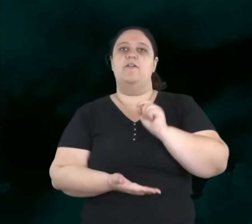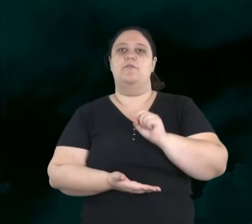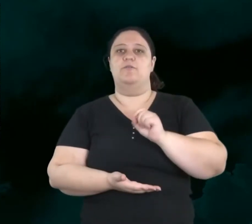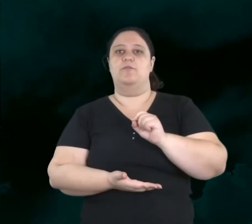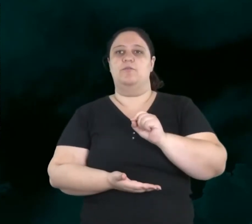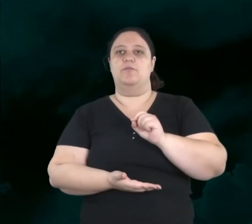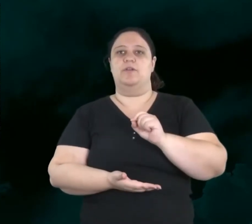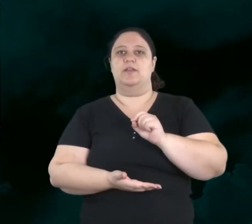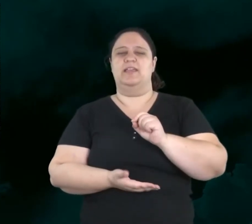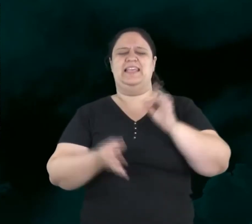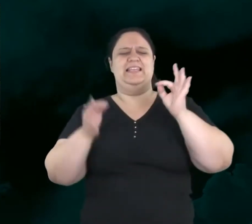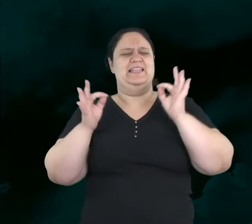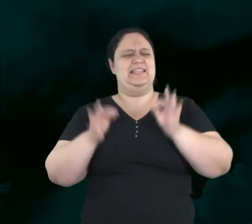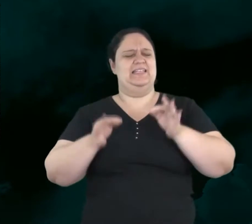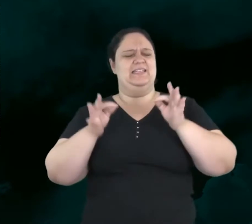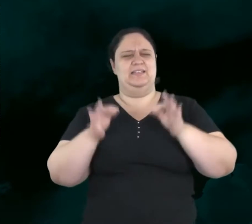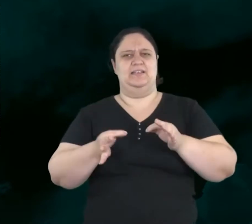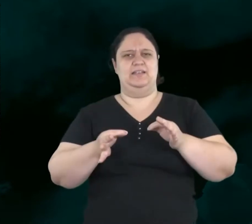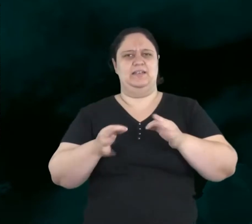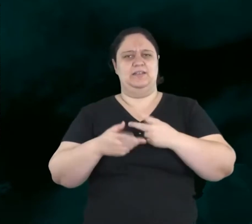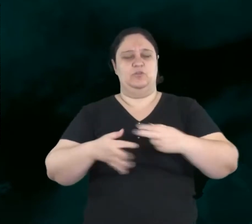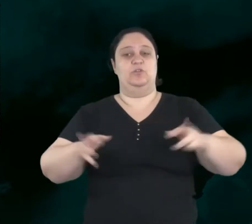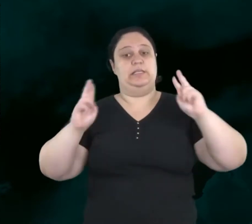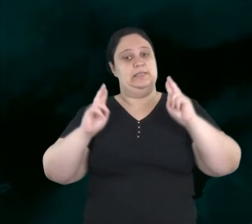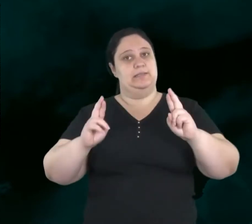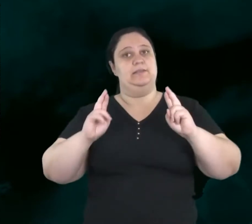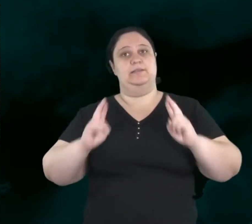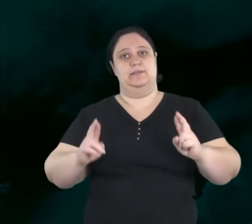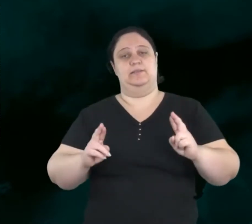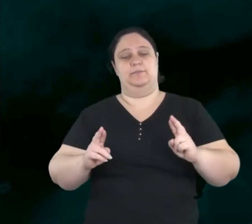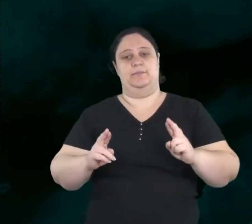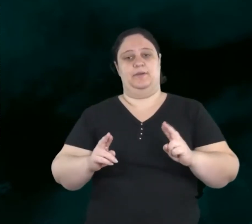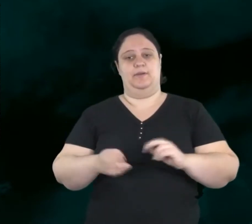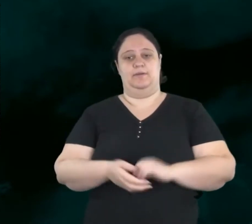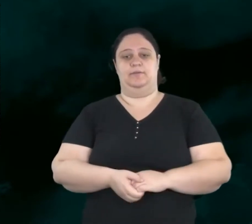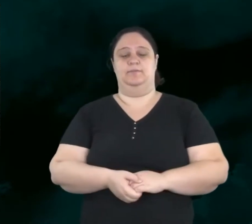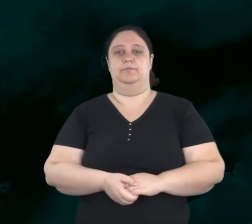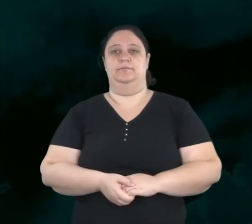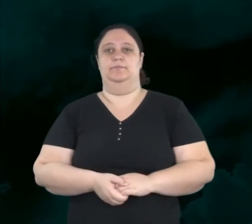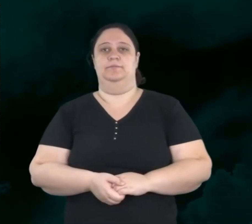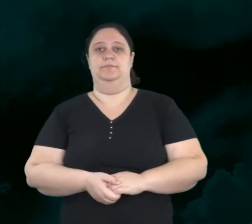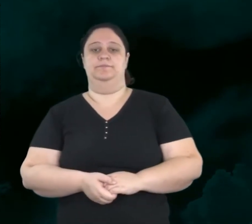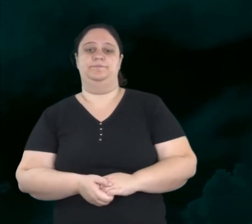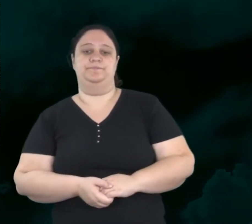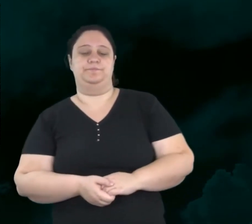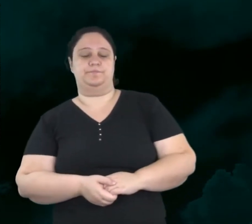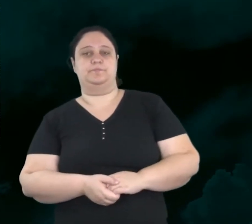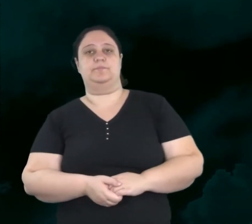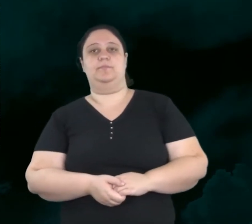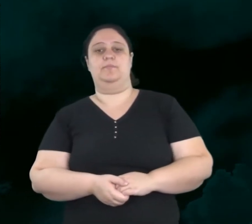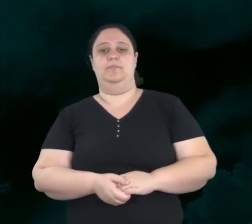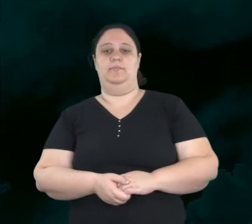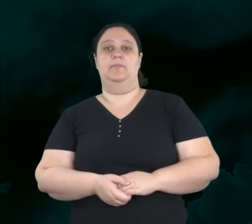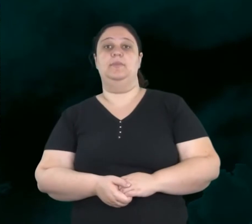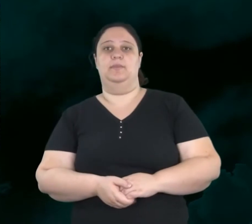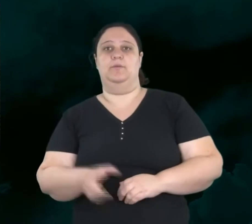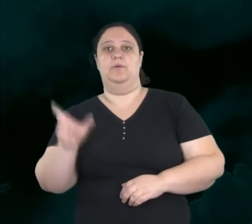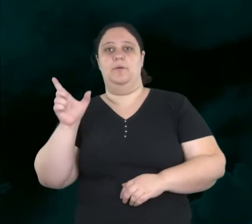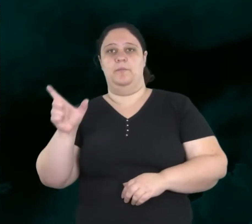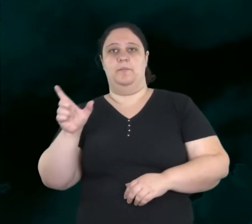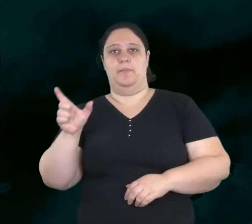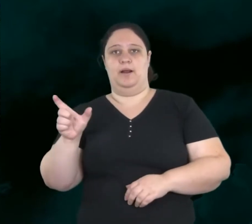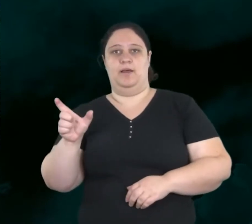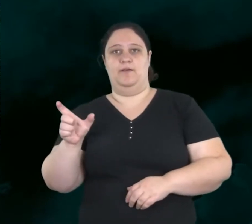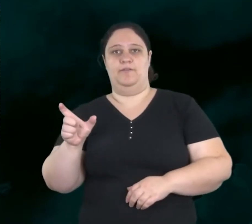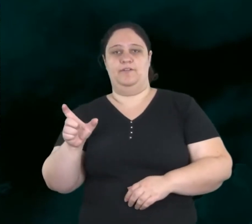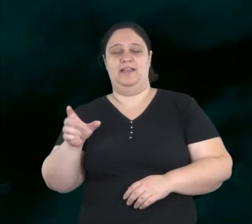que se esperam. A certeza, essa palavra grega certeza, é hipóstasis. Quer dizer, essa palavra